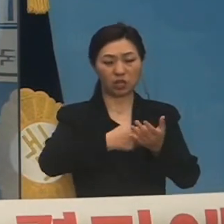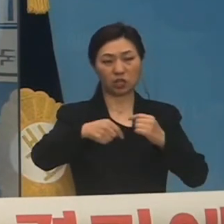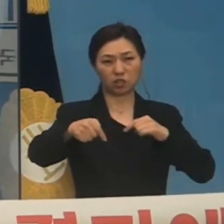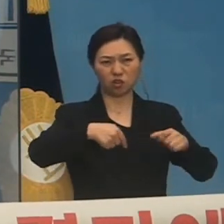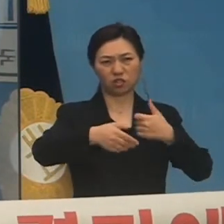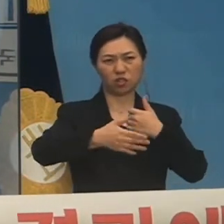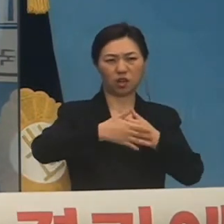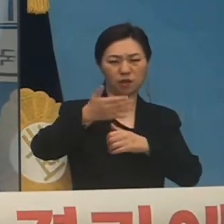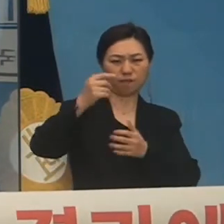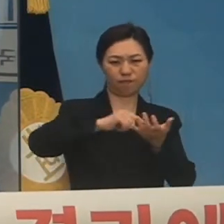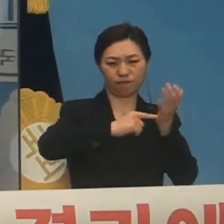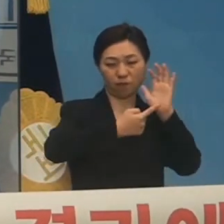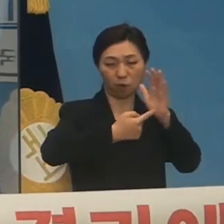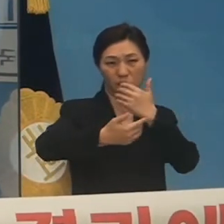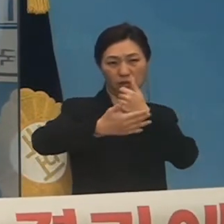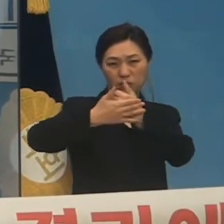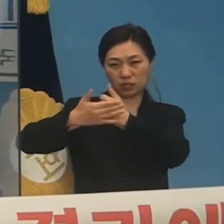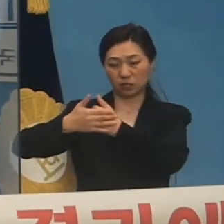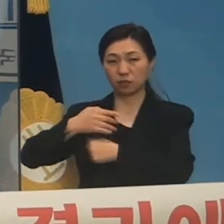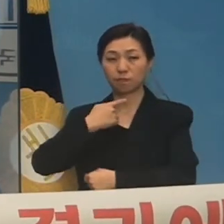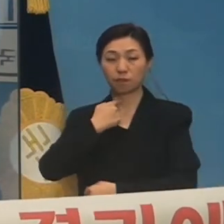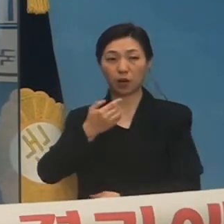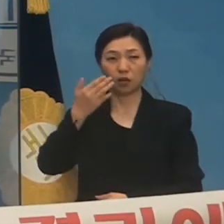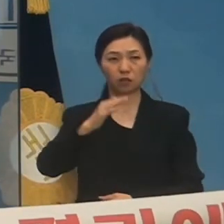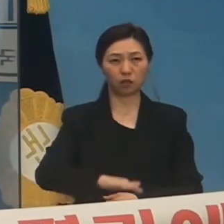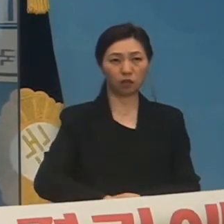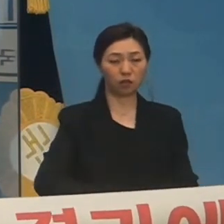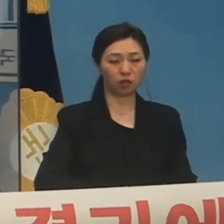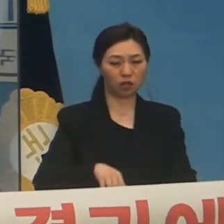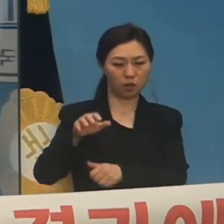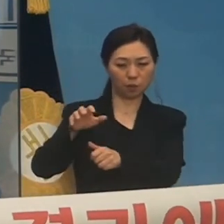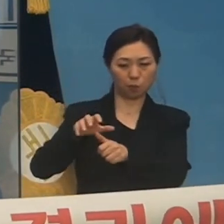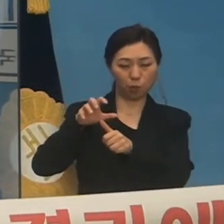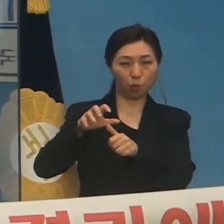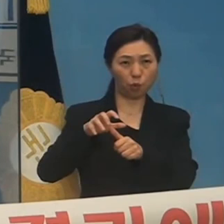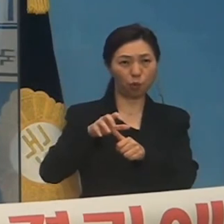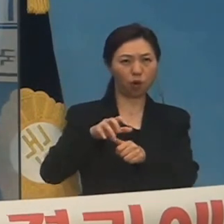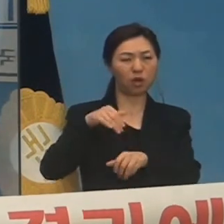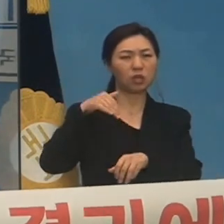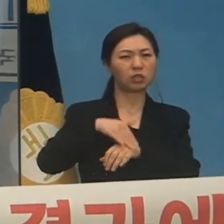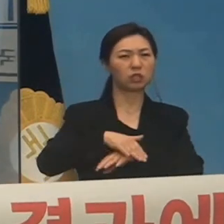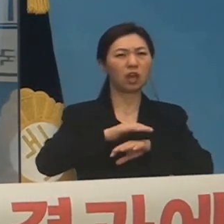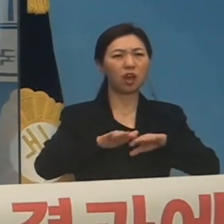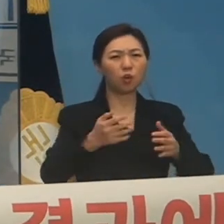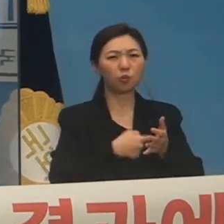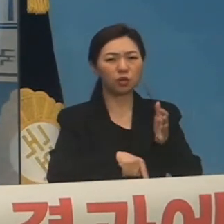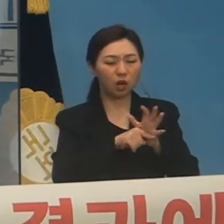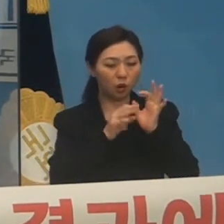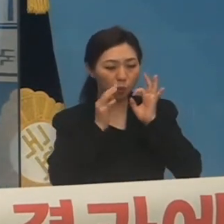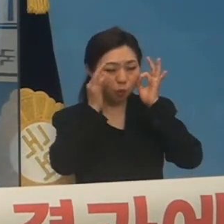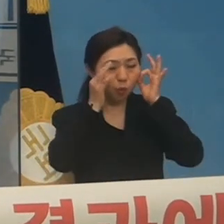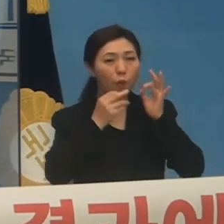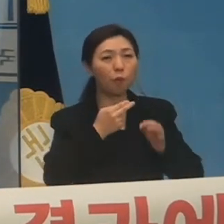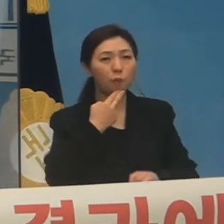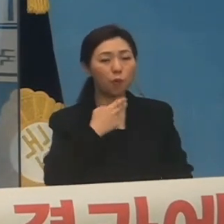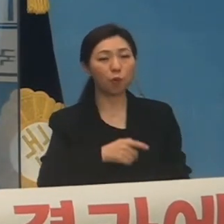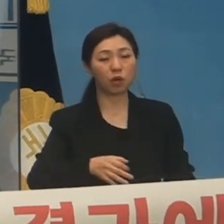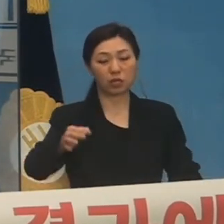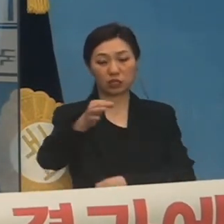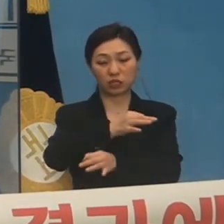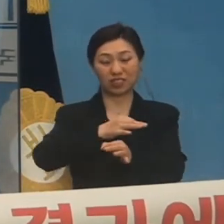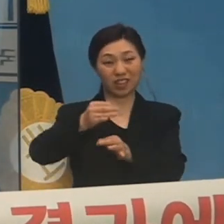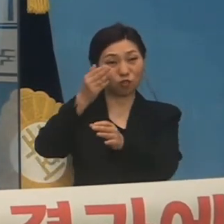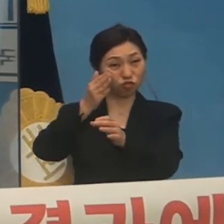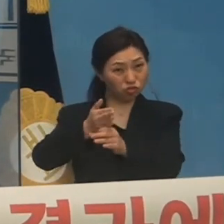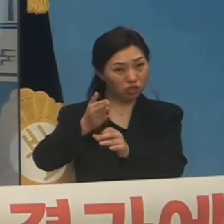얻었다. 그러나 이후 잘못된 법 적용 방식에 대한 문제를 해결하기 위한 노력도 없었고 시장정리에 대한